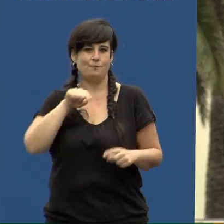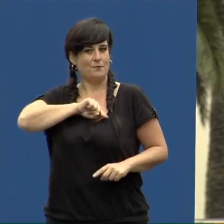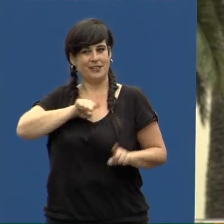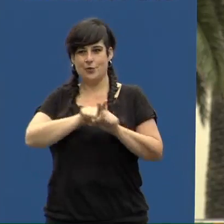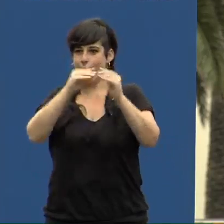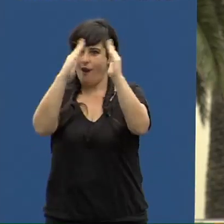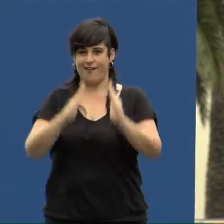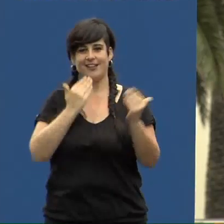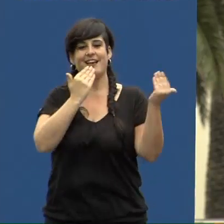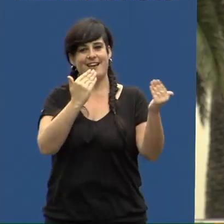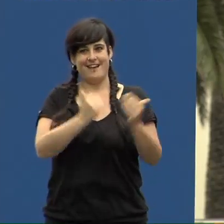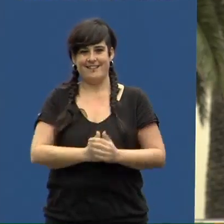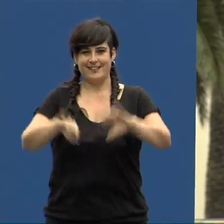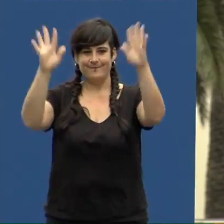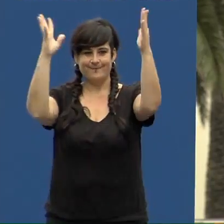gràcies.